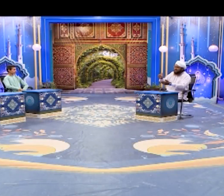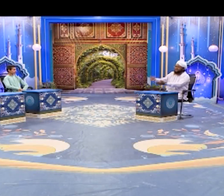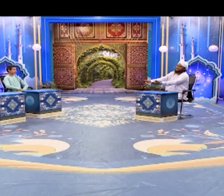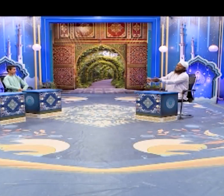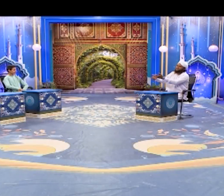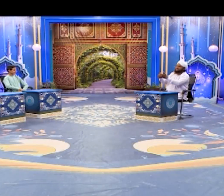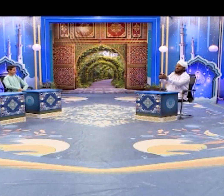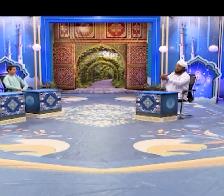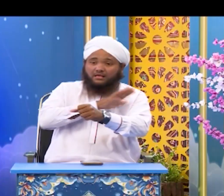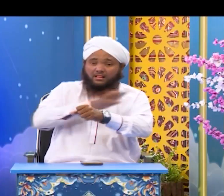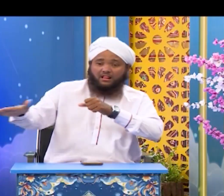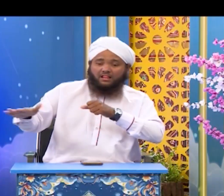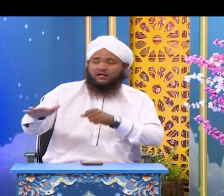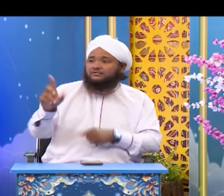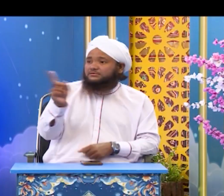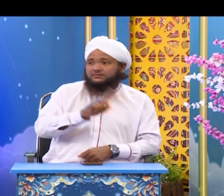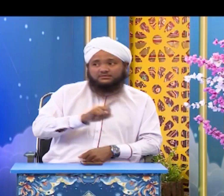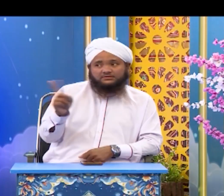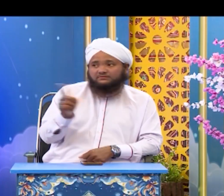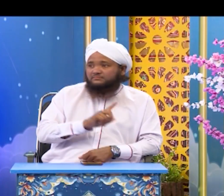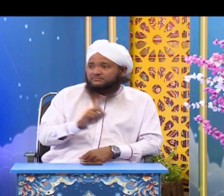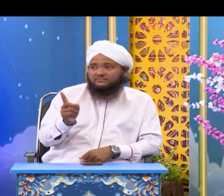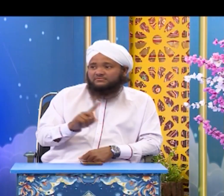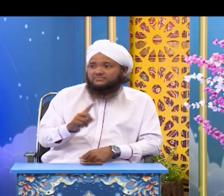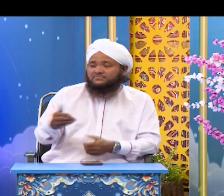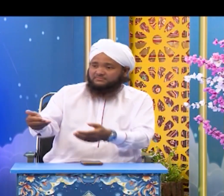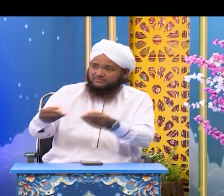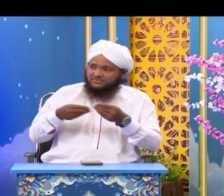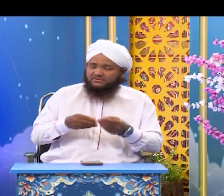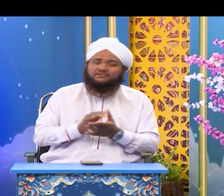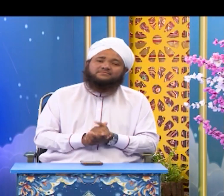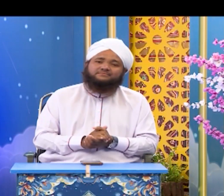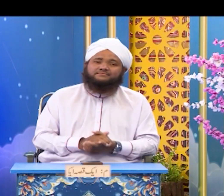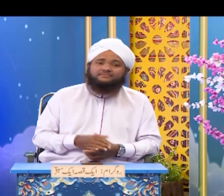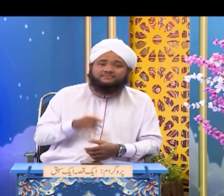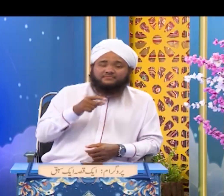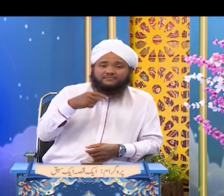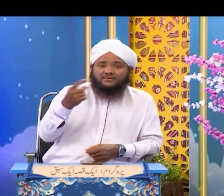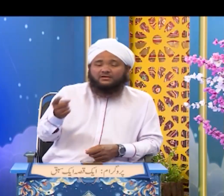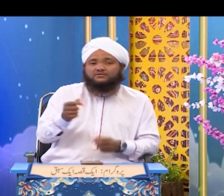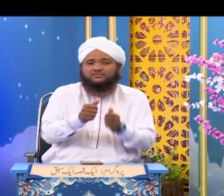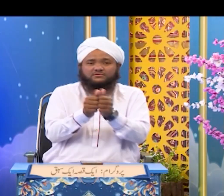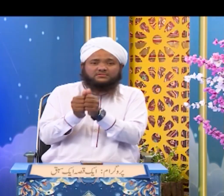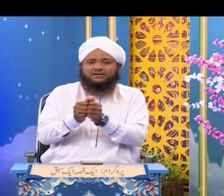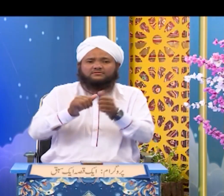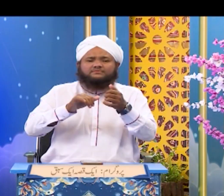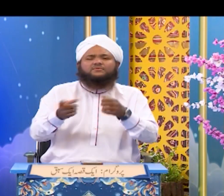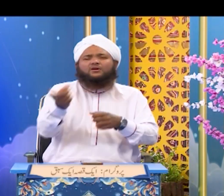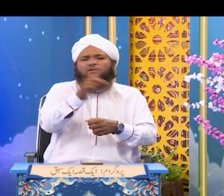سے پہلے مسل دیے جانے سے بچا لیتے۔ حضرت سیدنا صعصعہ بن ناجیہ رضی اللہ